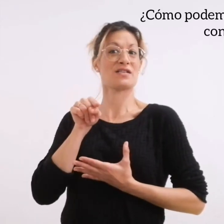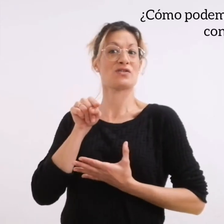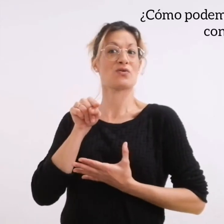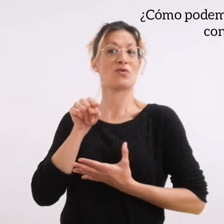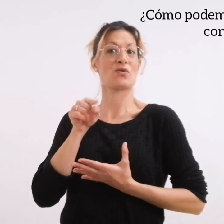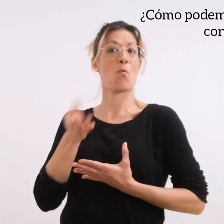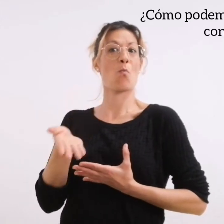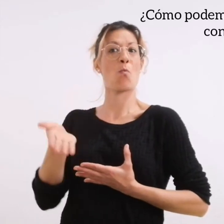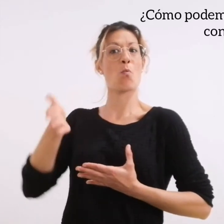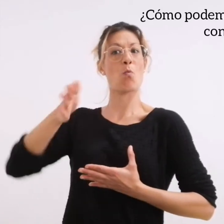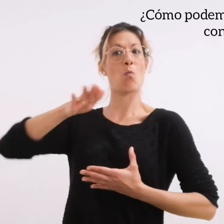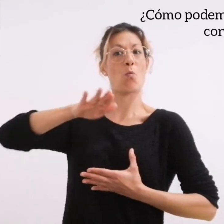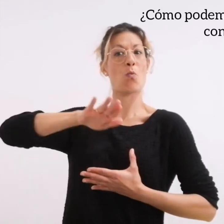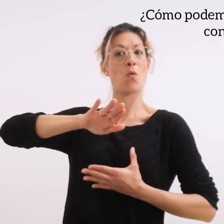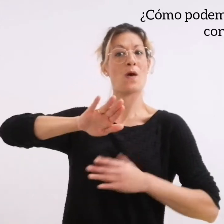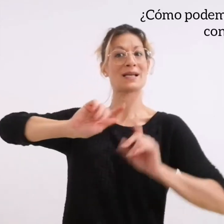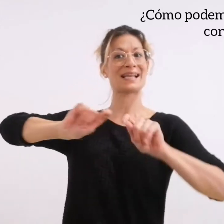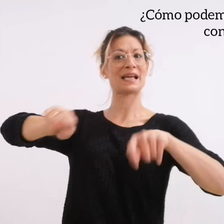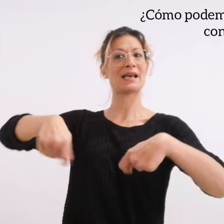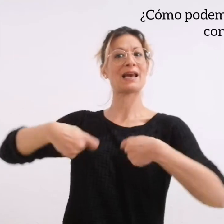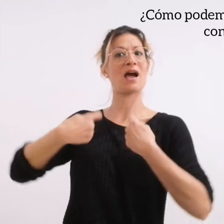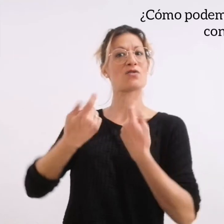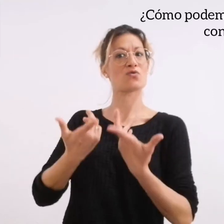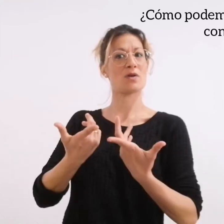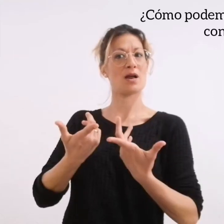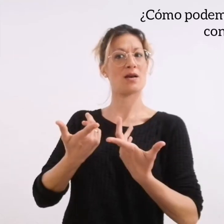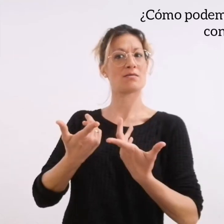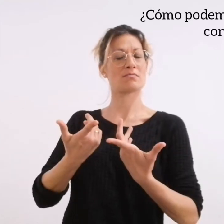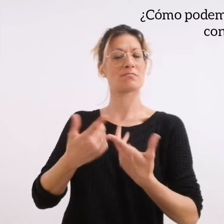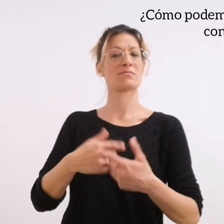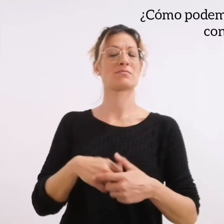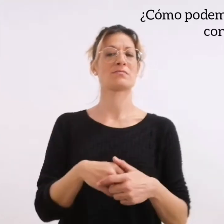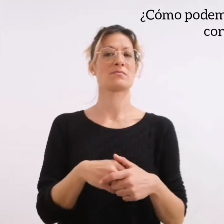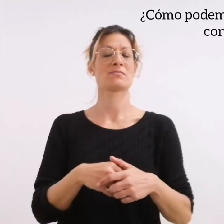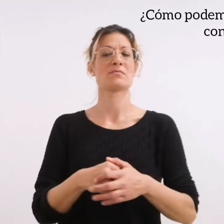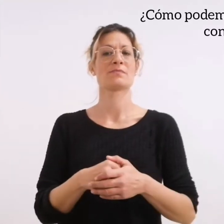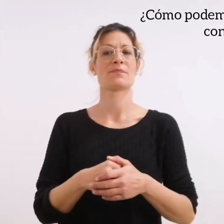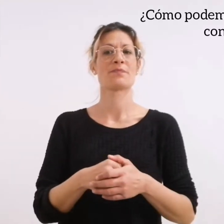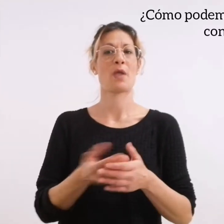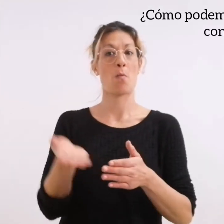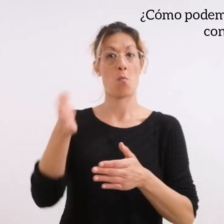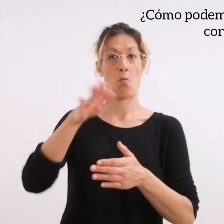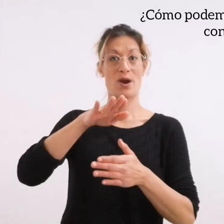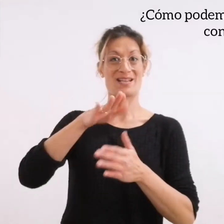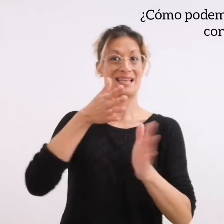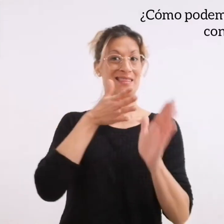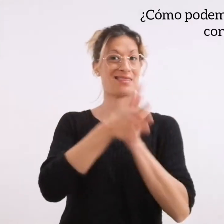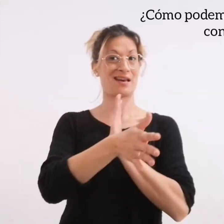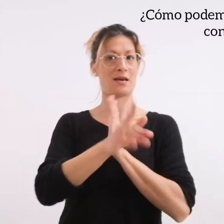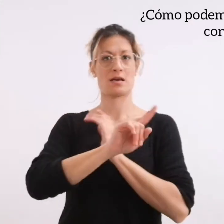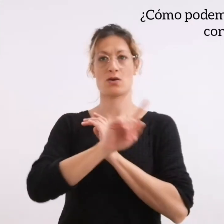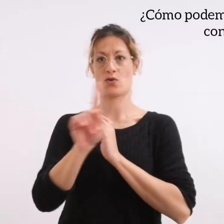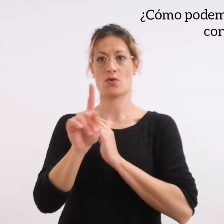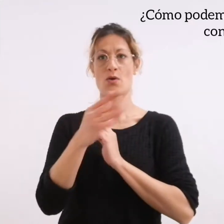muerte natural, la muerte física, que no es la muerte eterna, porque cuando uno muere, dice la palabra en